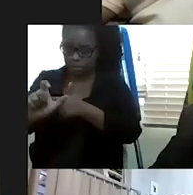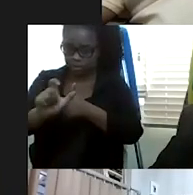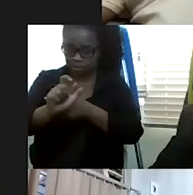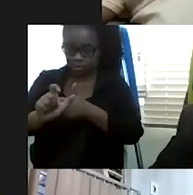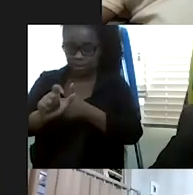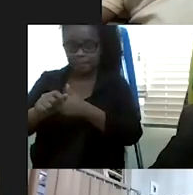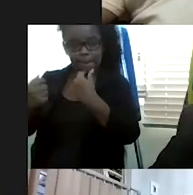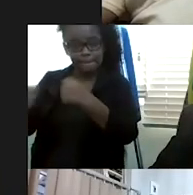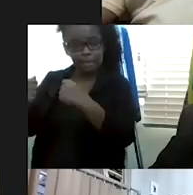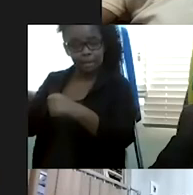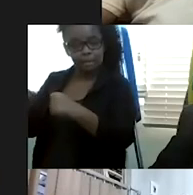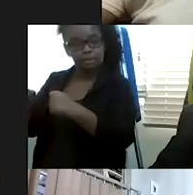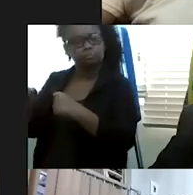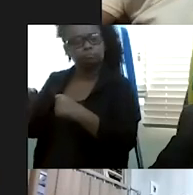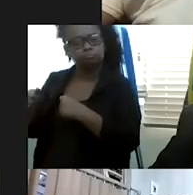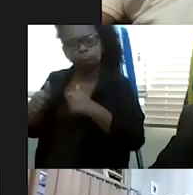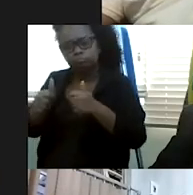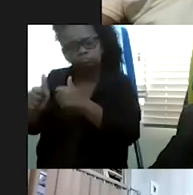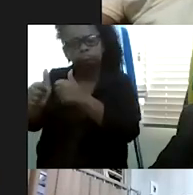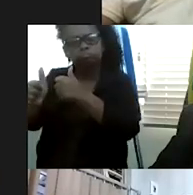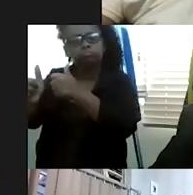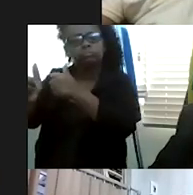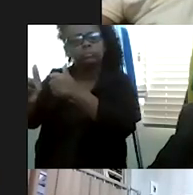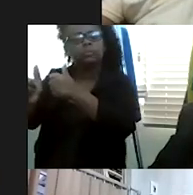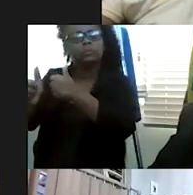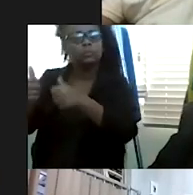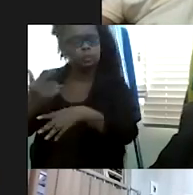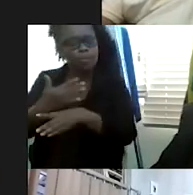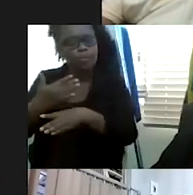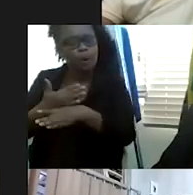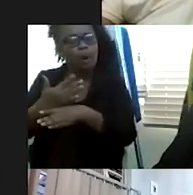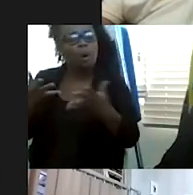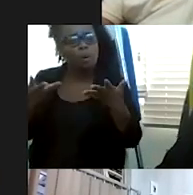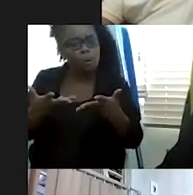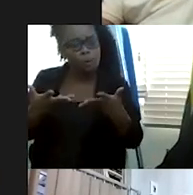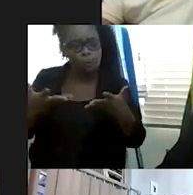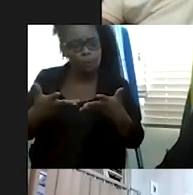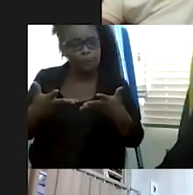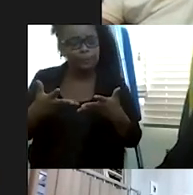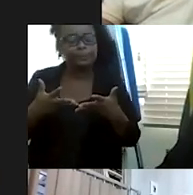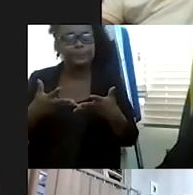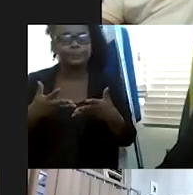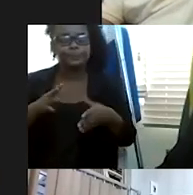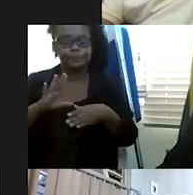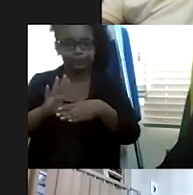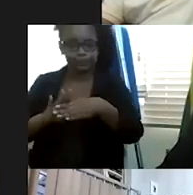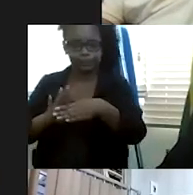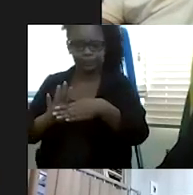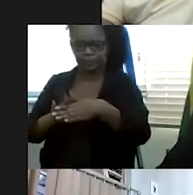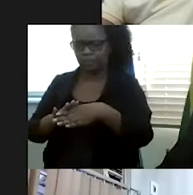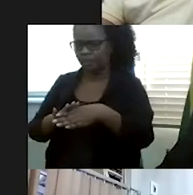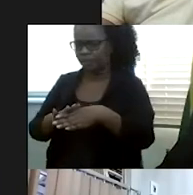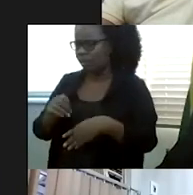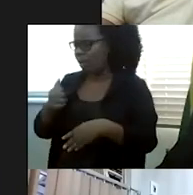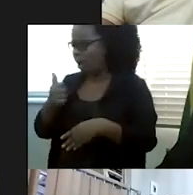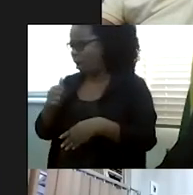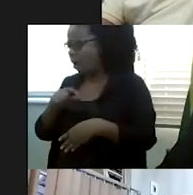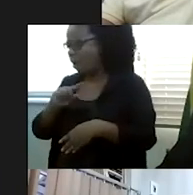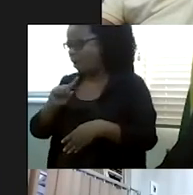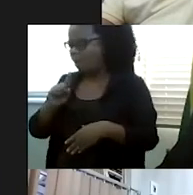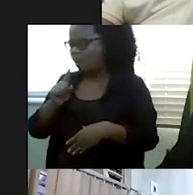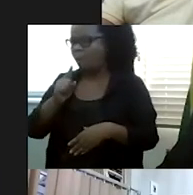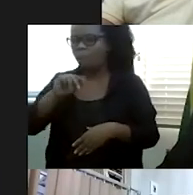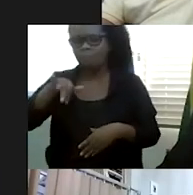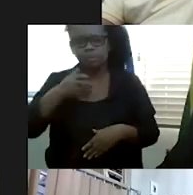cidade. E hoje, Duque de Caxias, com quase 1 milhão de habitantes,